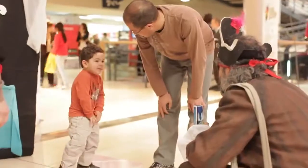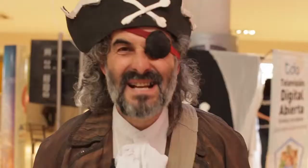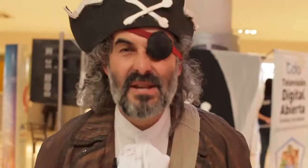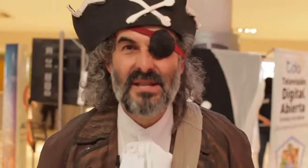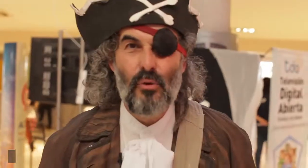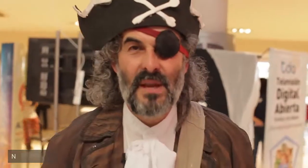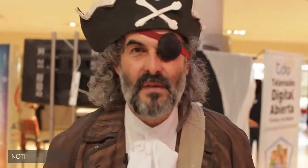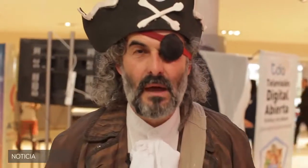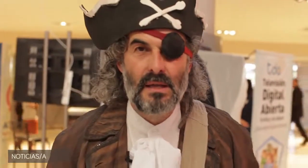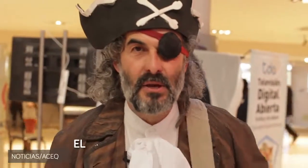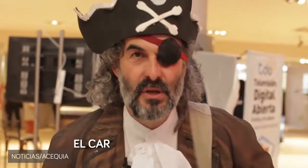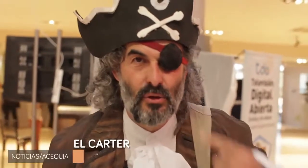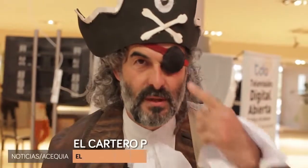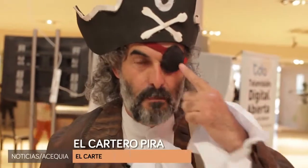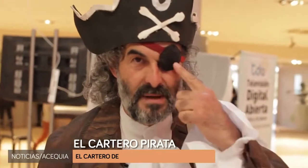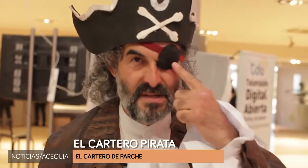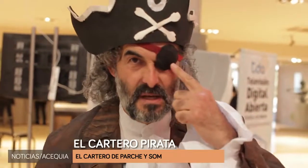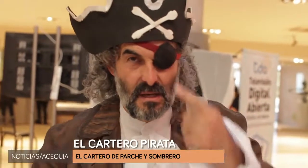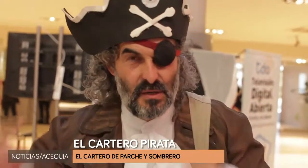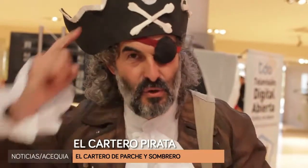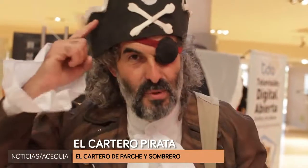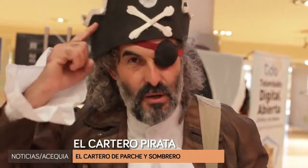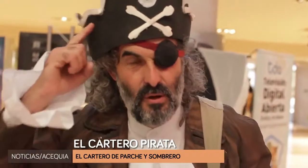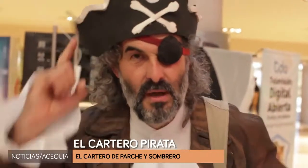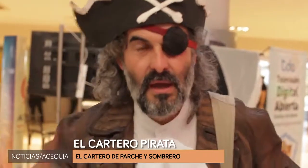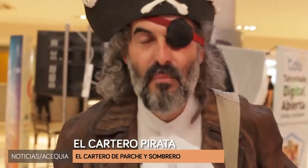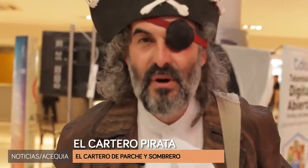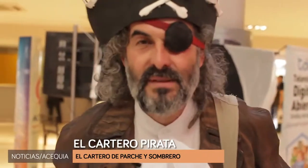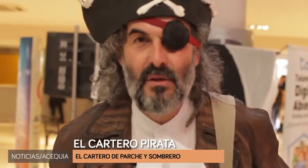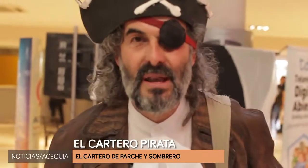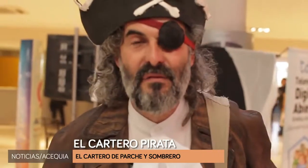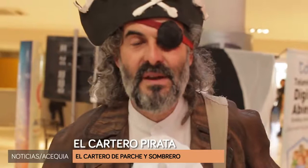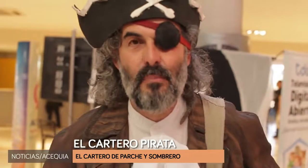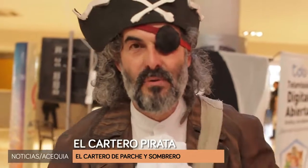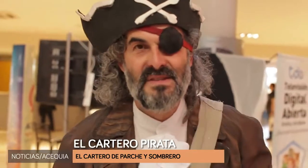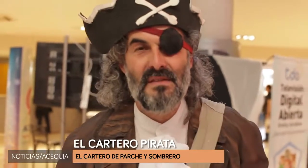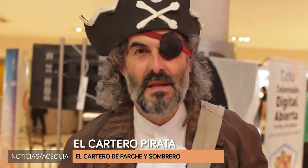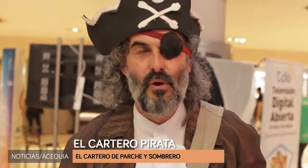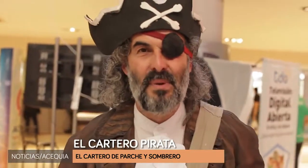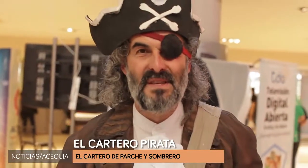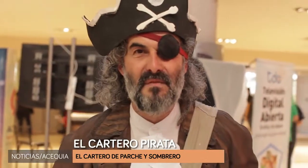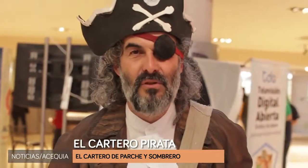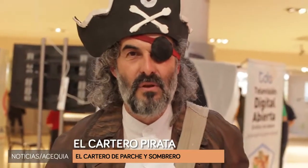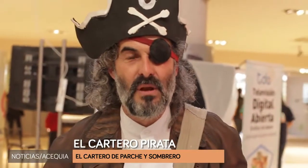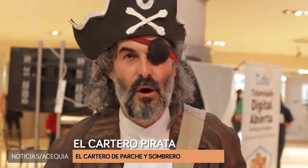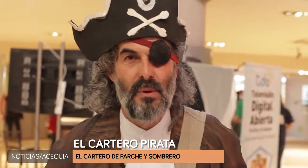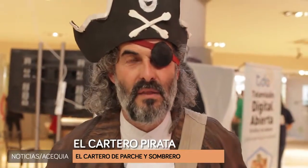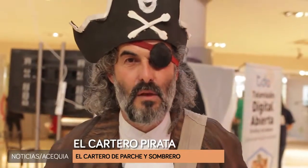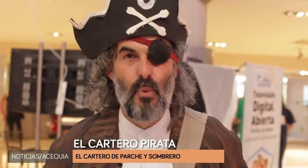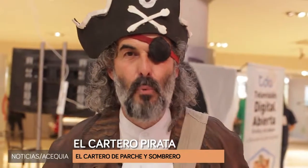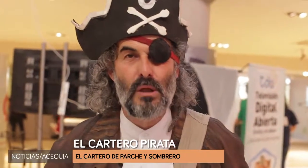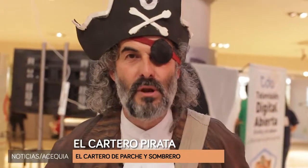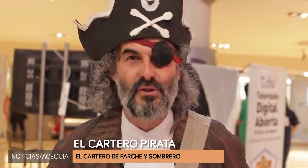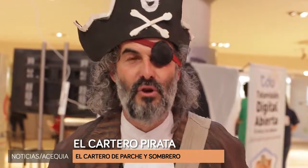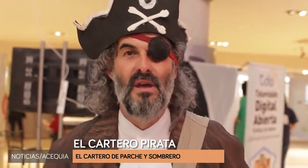Soy el cartero pirata, el cartero de parche y sombrero. Hemos estado en la Feria Provincial del Libro presentando la obra